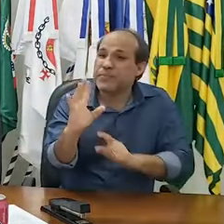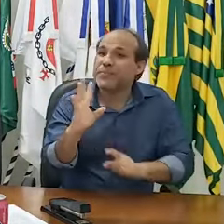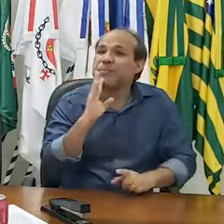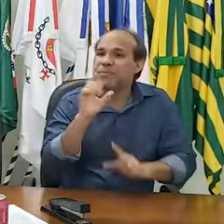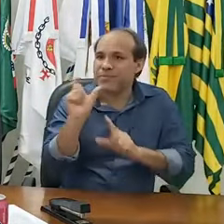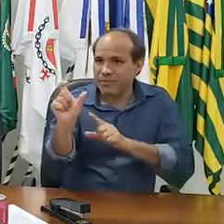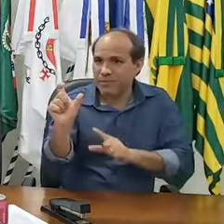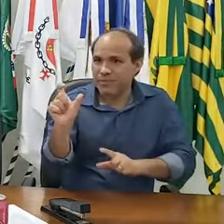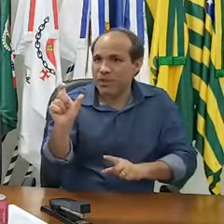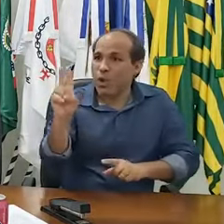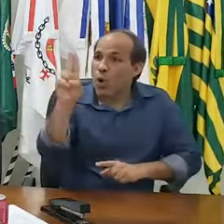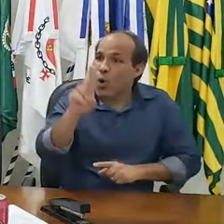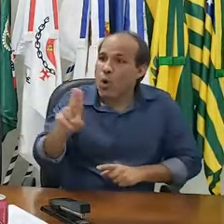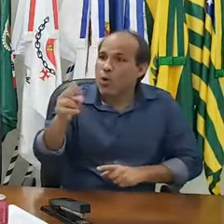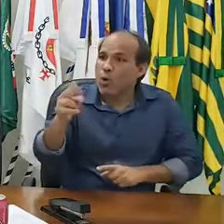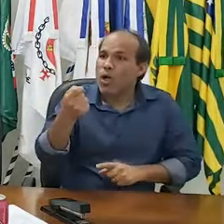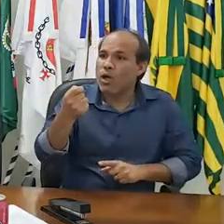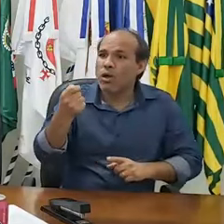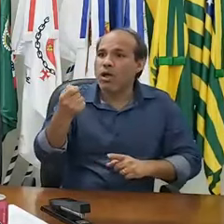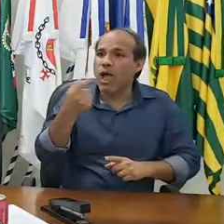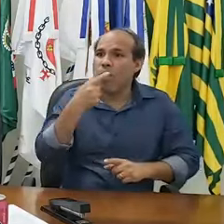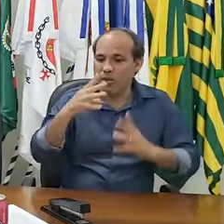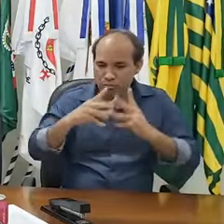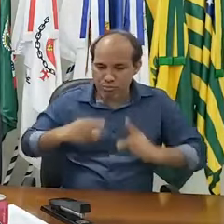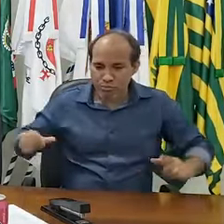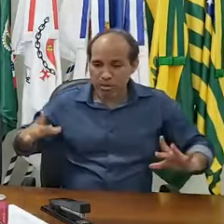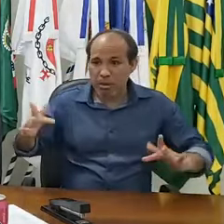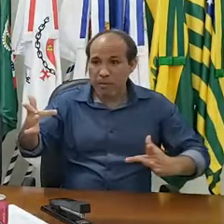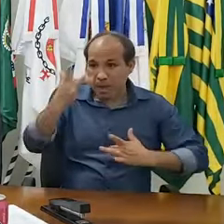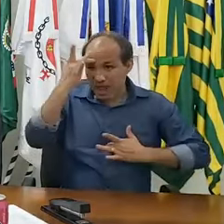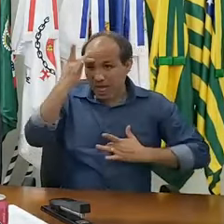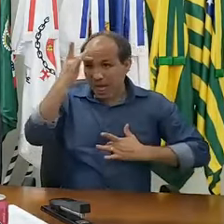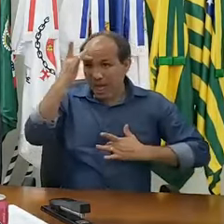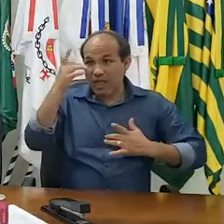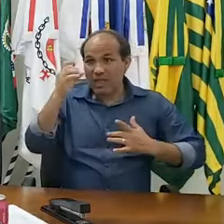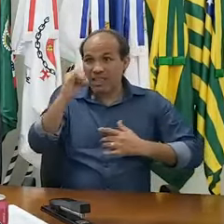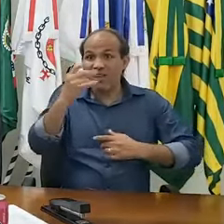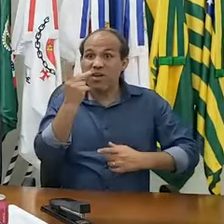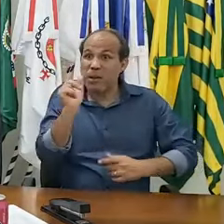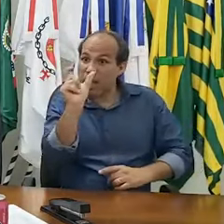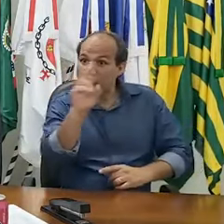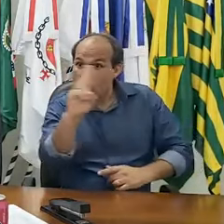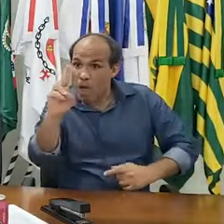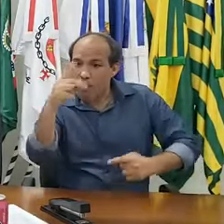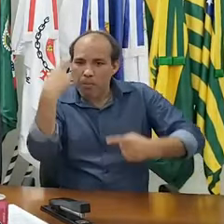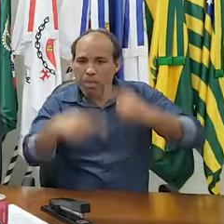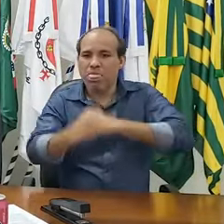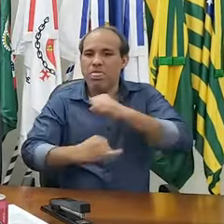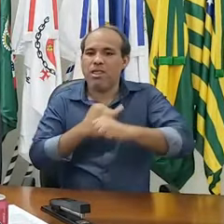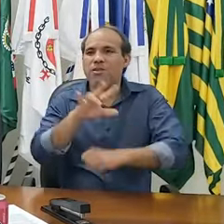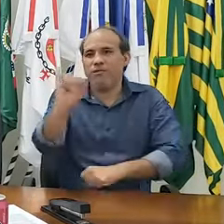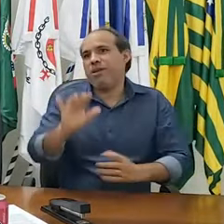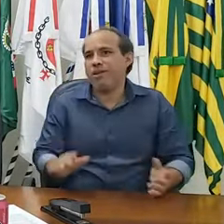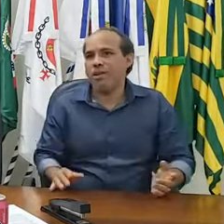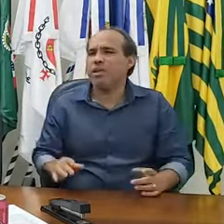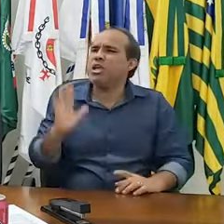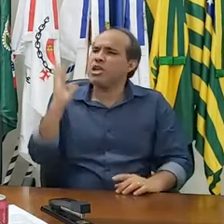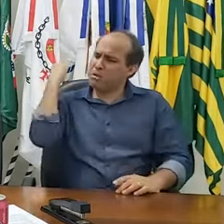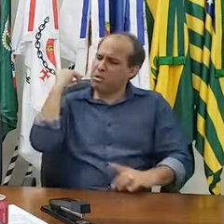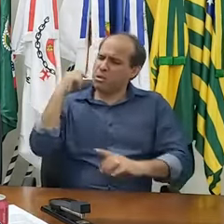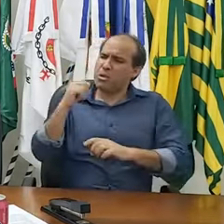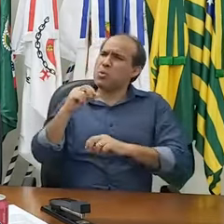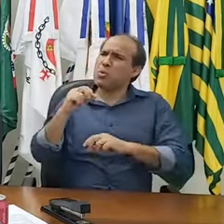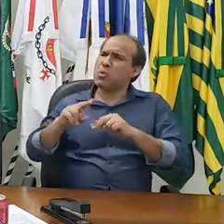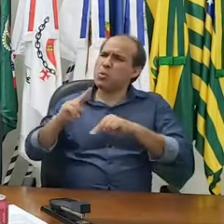aquele negócio que o pessoal usa para combater a malária. E eu usei lá atrás, foi mais ou menos junho, julho, tomei